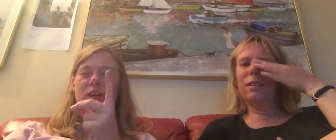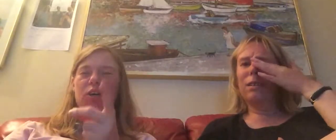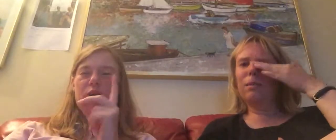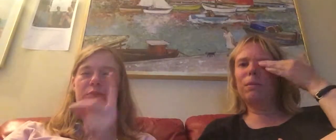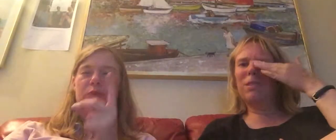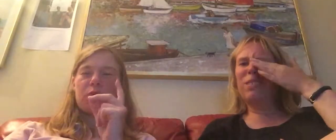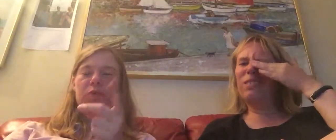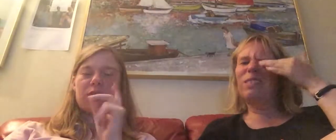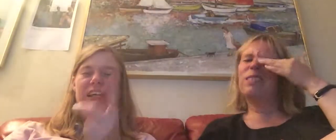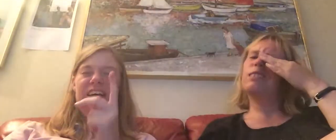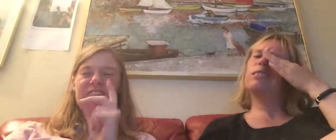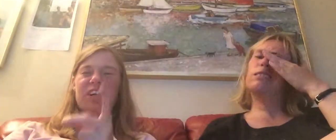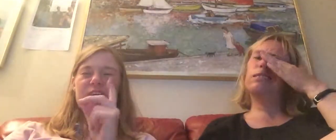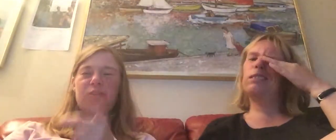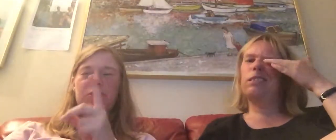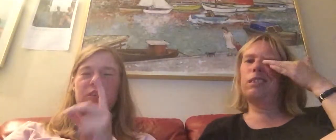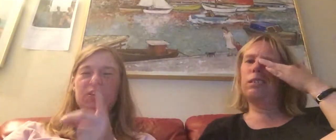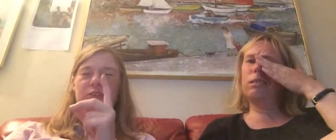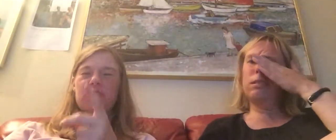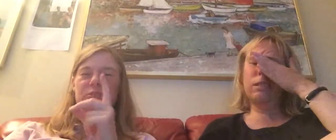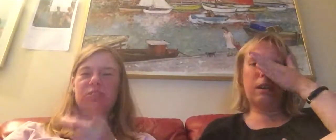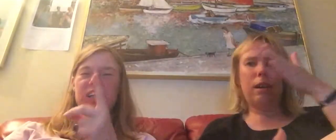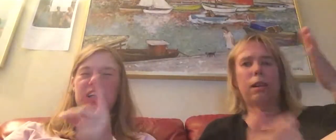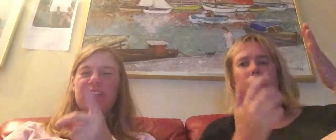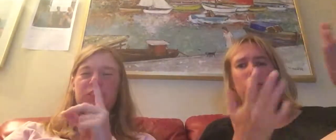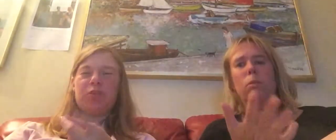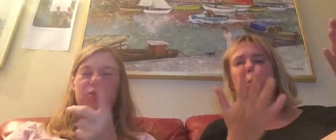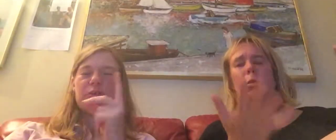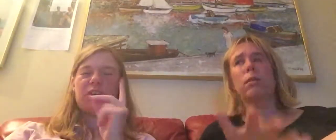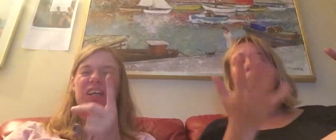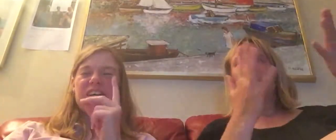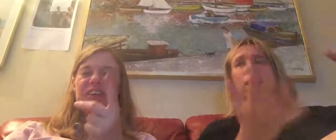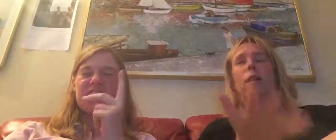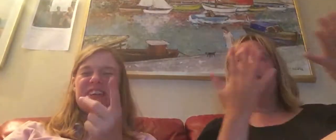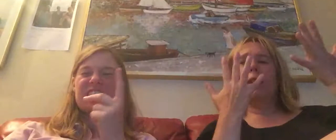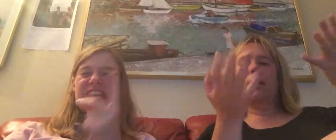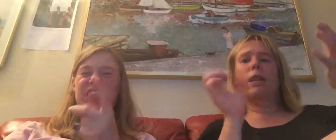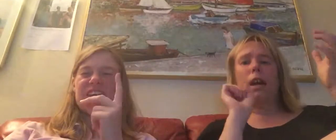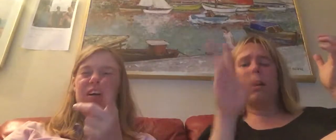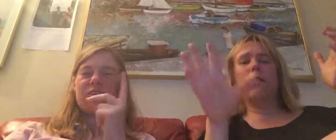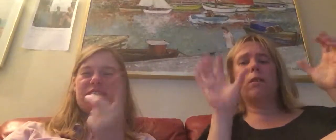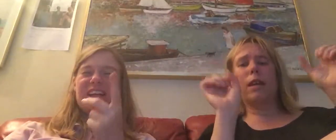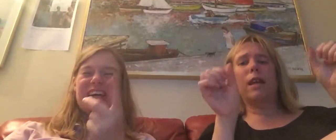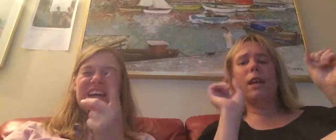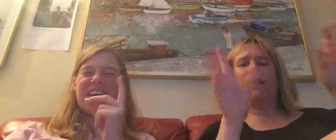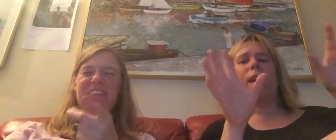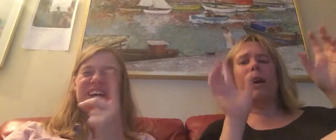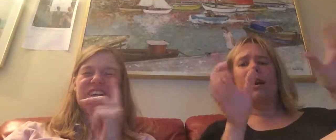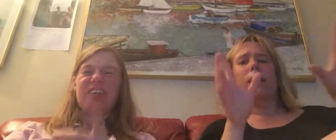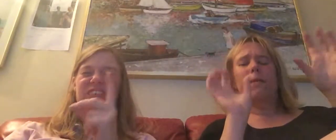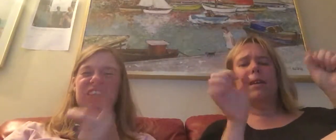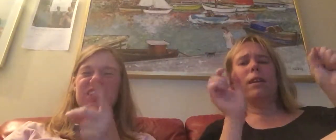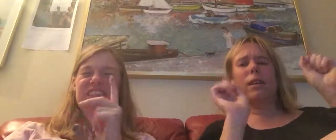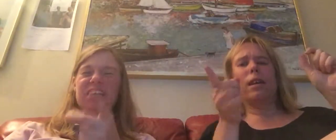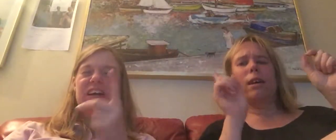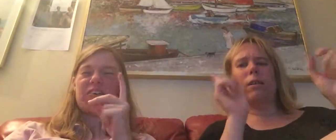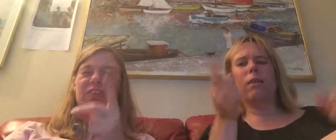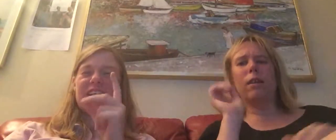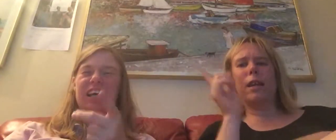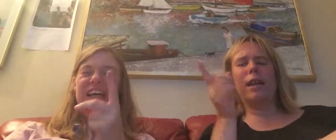Jag må leva, jag må leva, jag må leva ut i hundrade år. Ja, vi ska leva, ja, vi ska